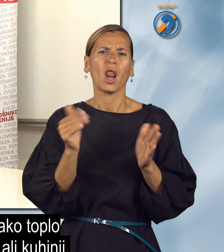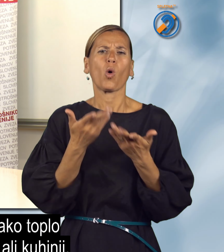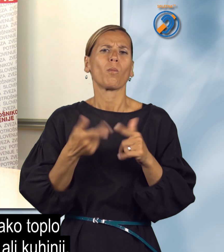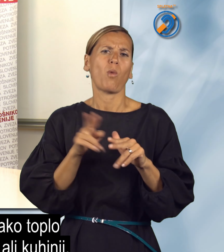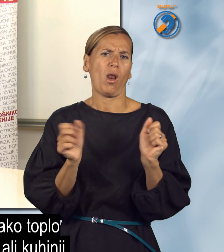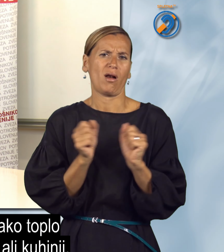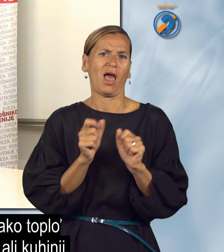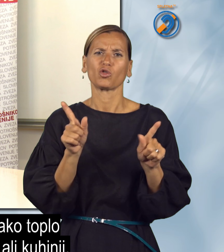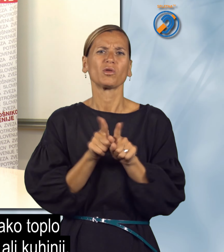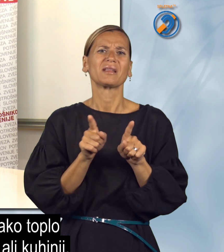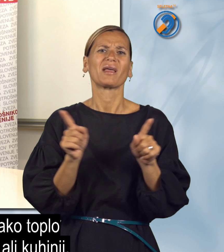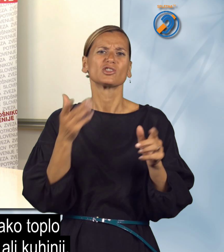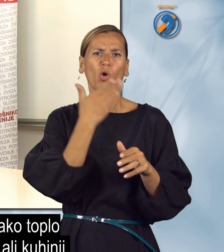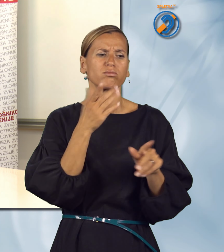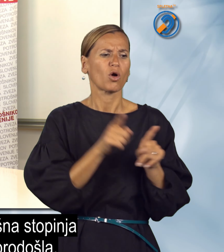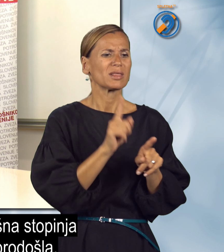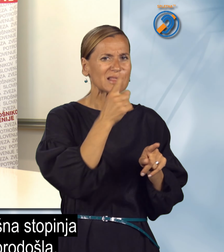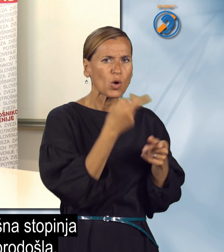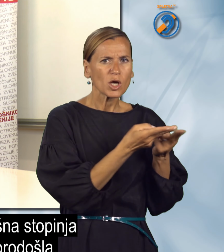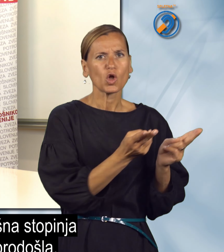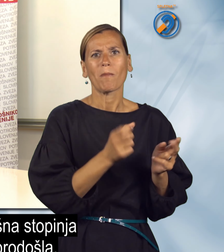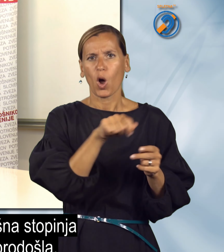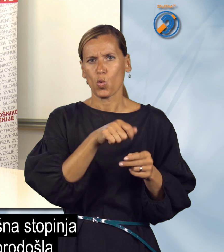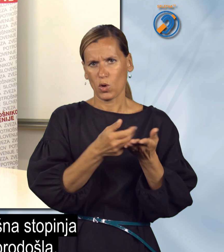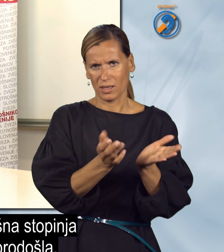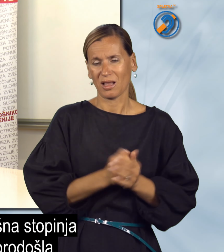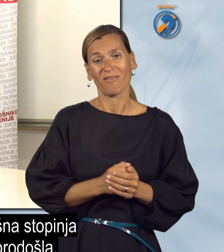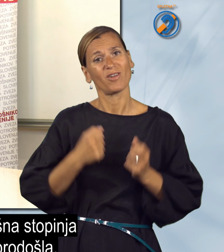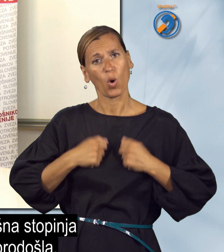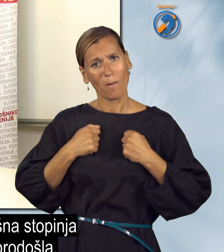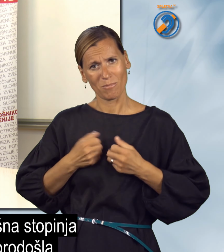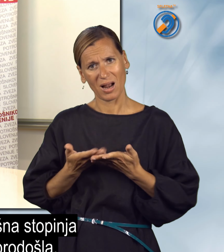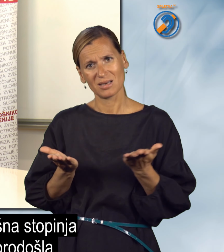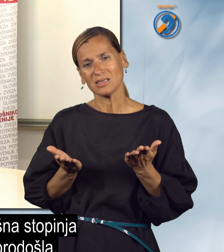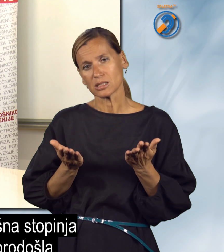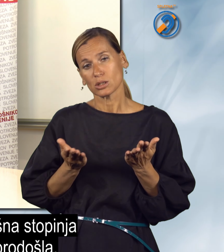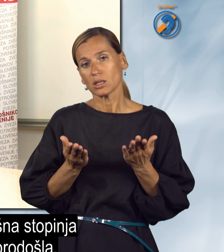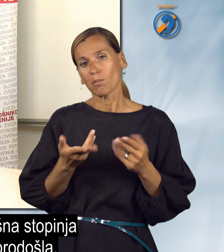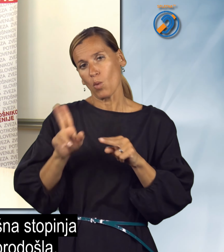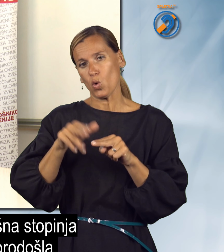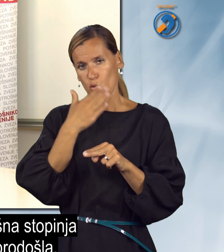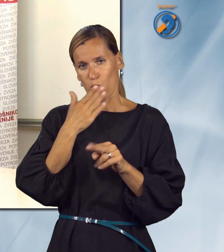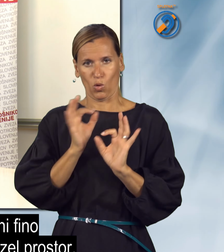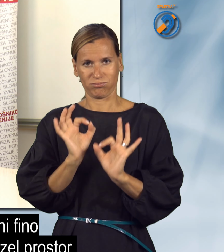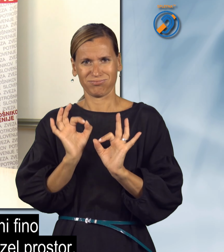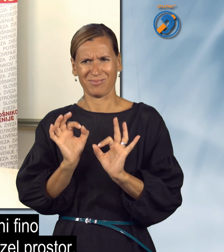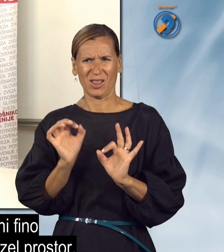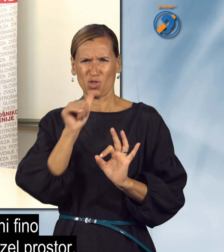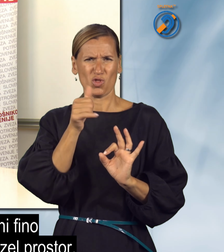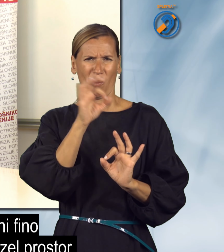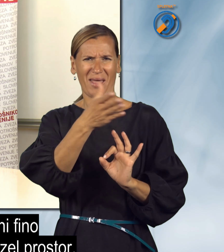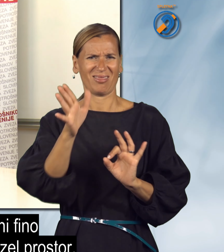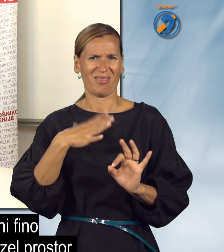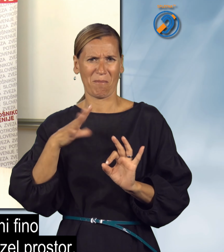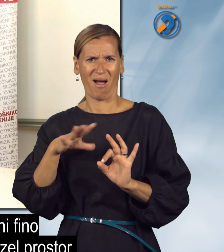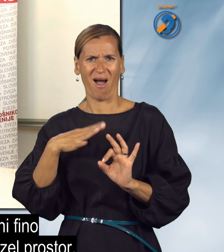toplo kot v dnevni sobi ali v kuhinji. V kopalnici je kakšna stopinja več seveda dobrodošla, nikomur ni fajn,